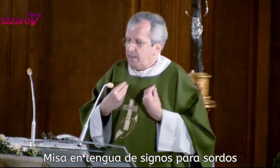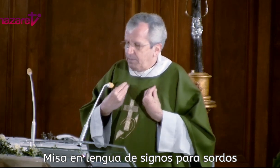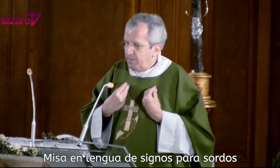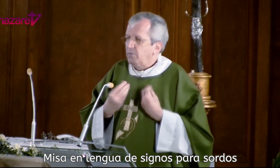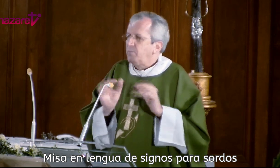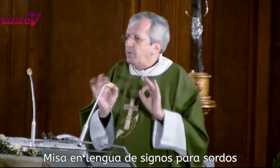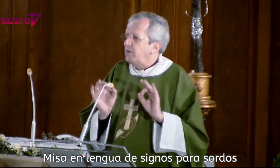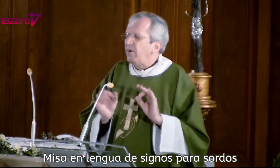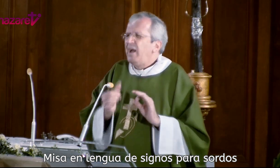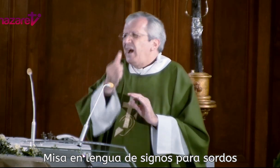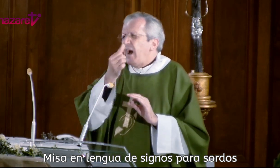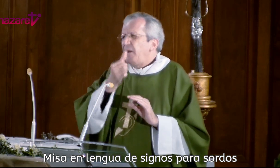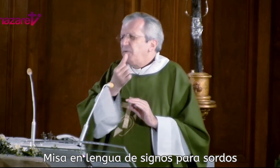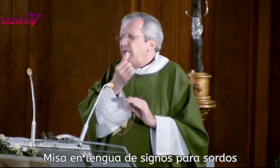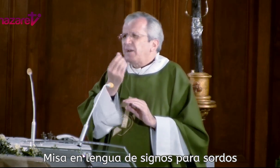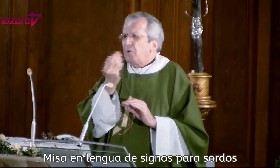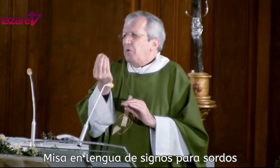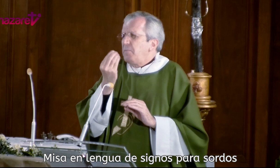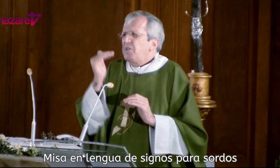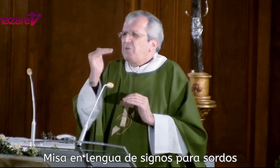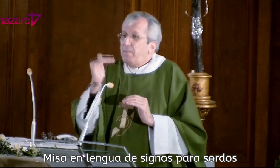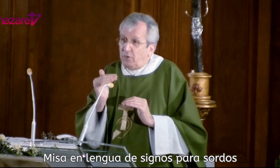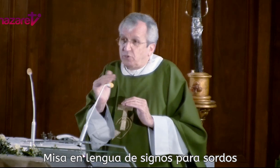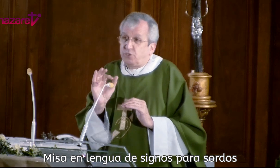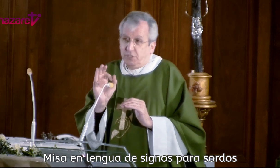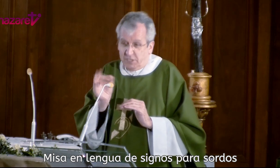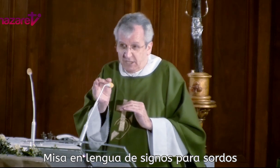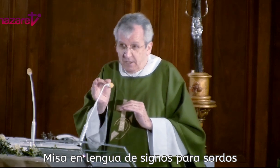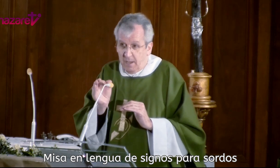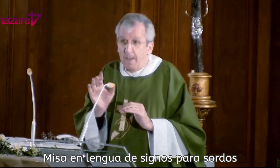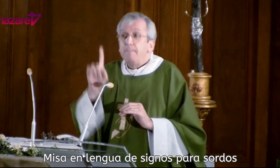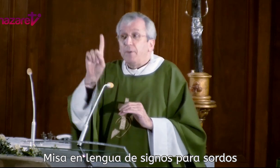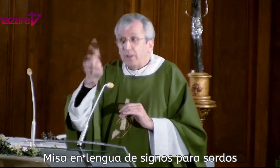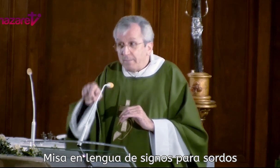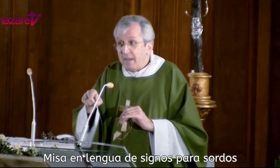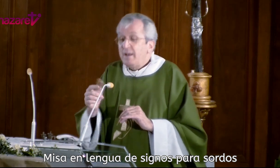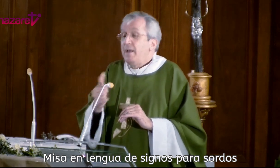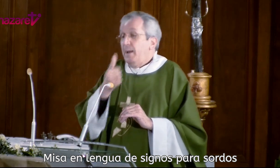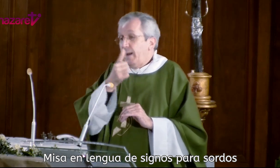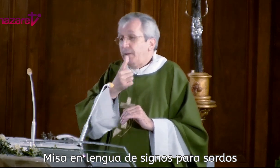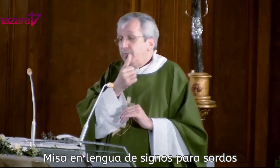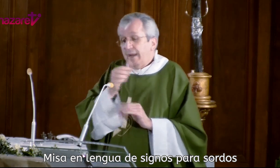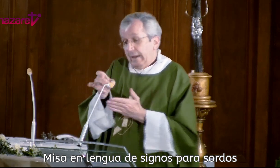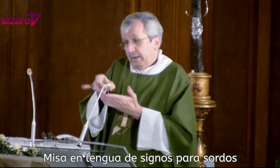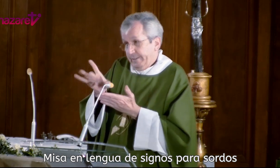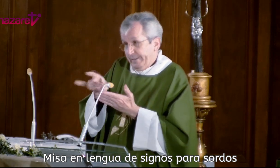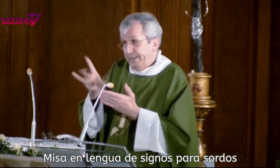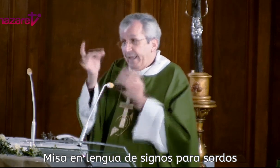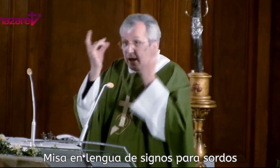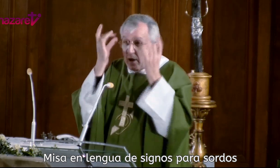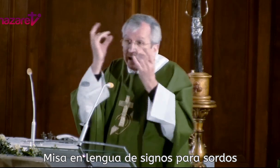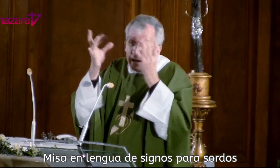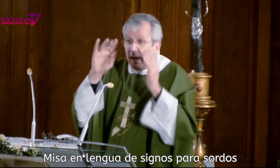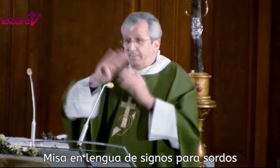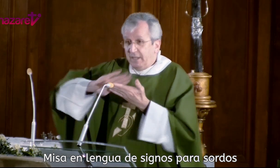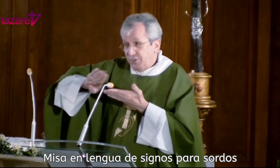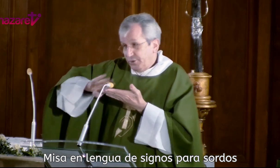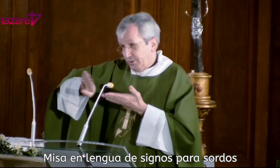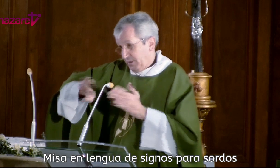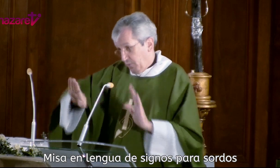vivir un poquito, ayunar comiendo menos, sí, pero también ayunar de caprichos que uno